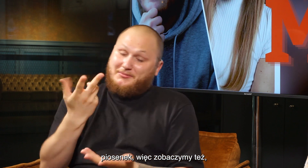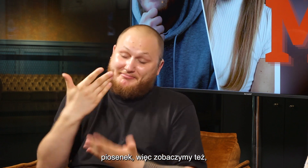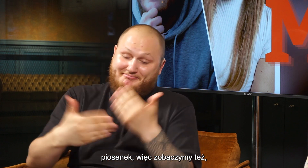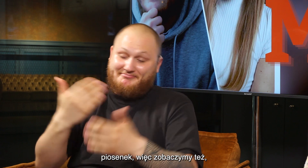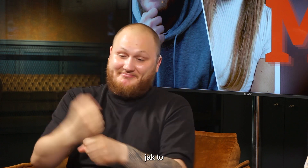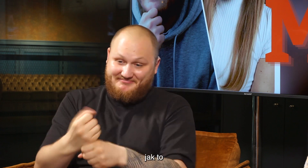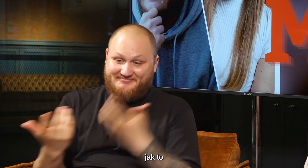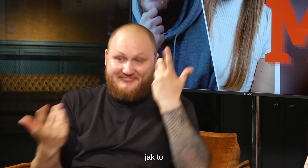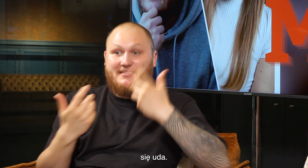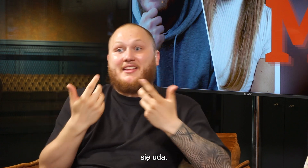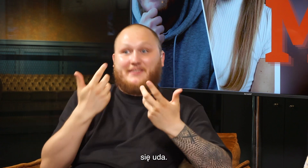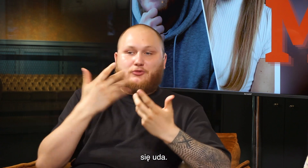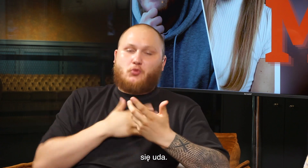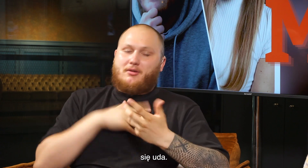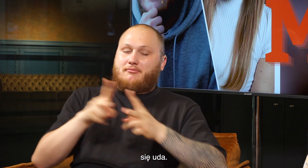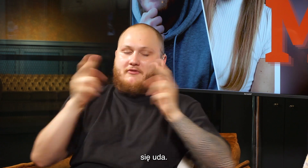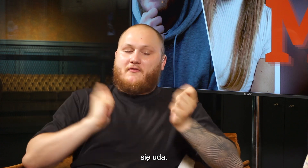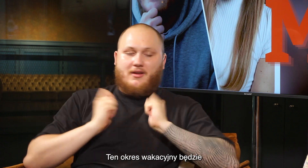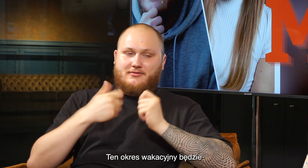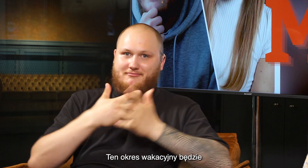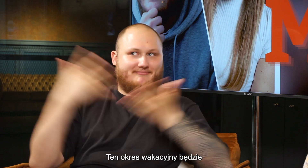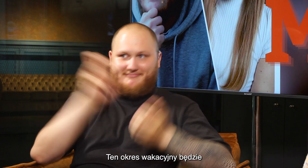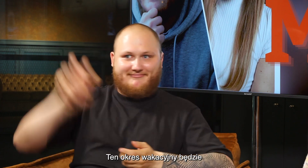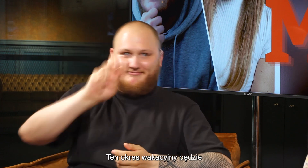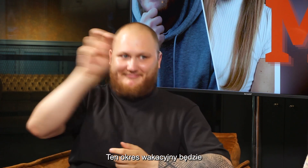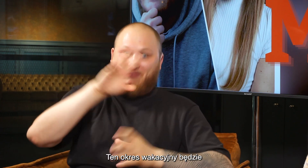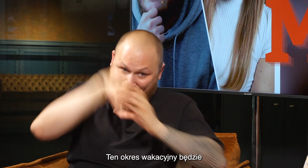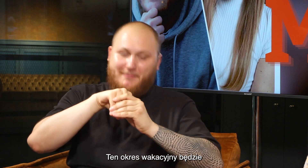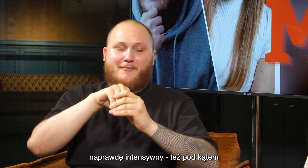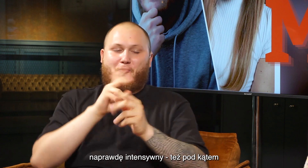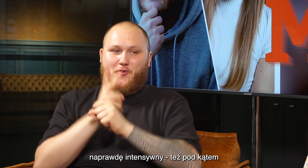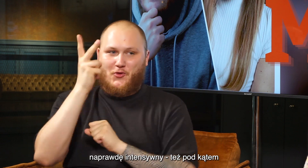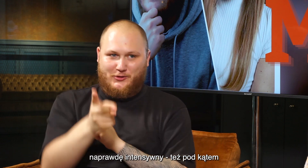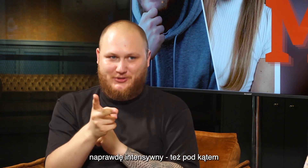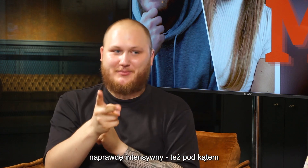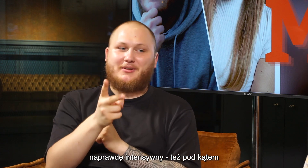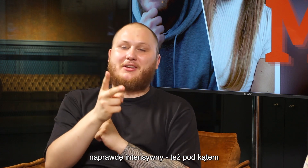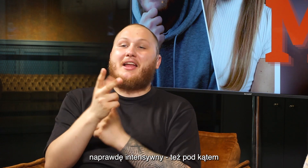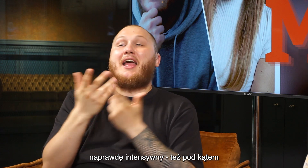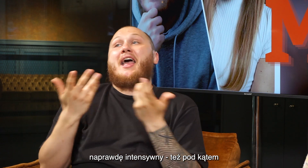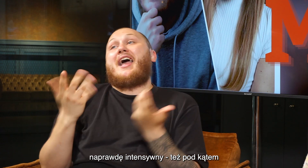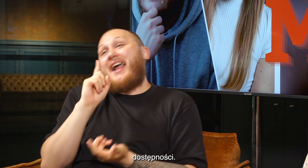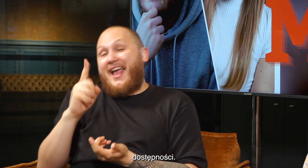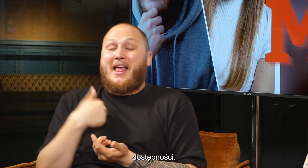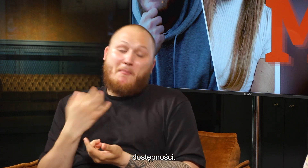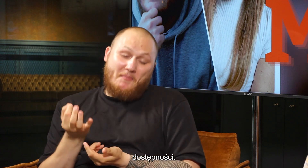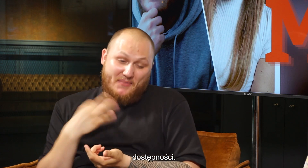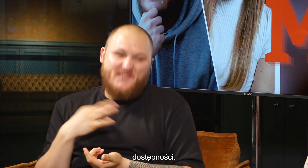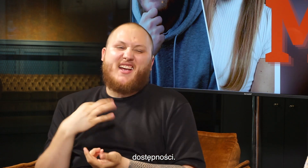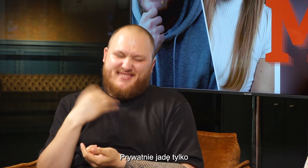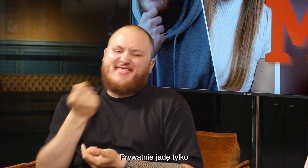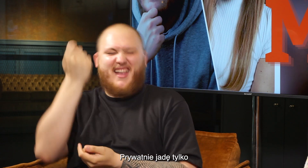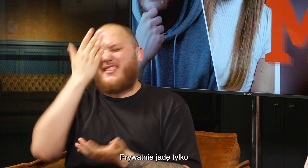piosenek, więc zobaczymy też, jak to się uda. Więc ten okres wakacyjny będzie naprawdę intensywny i też pod kątem